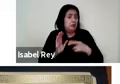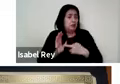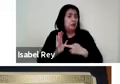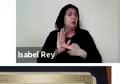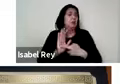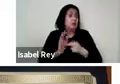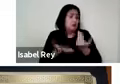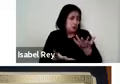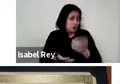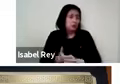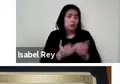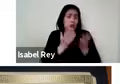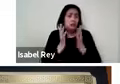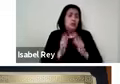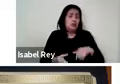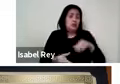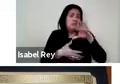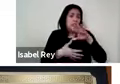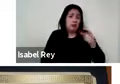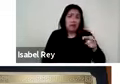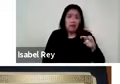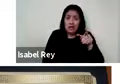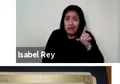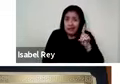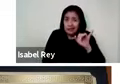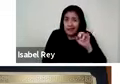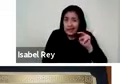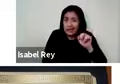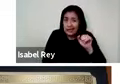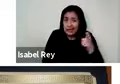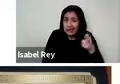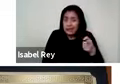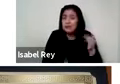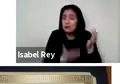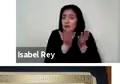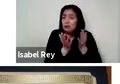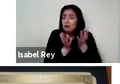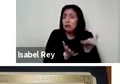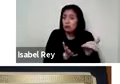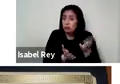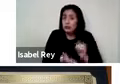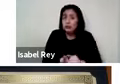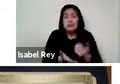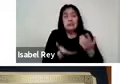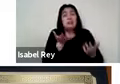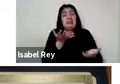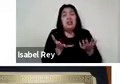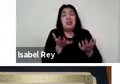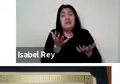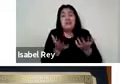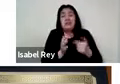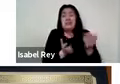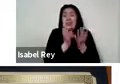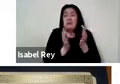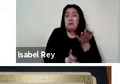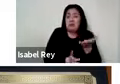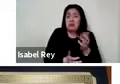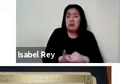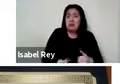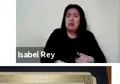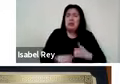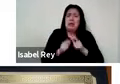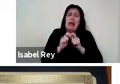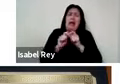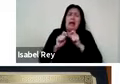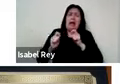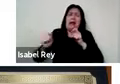de las Américas. Diana es una estudiante, quizá la estudiante en realidad que vivía más lejos,